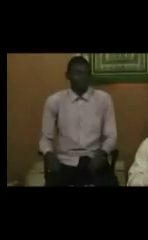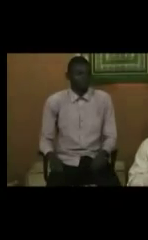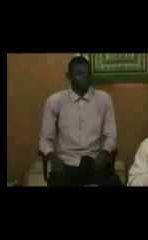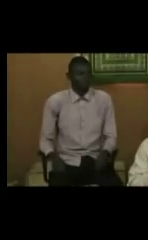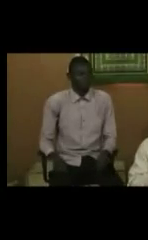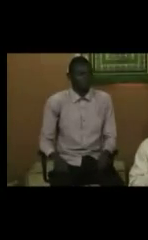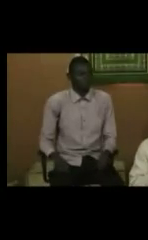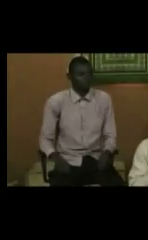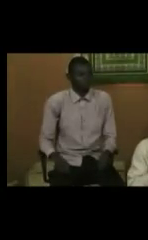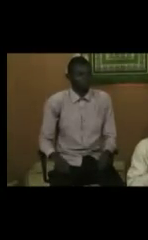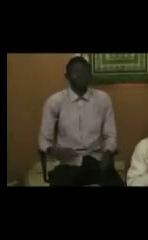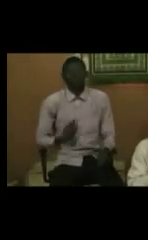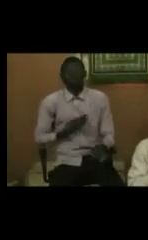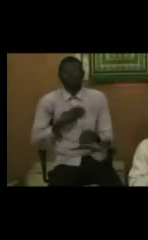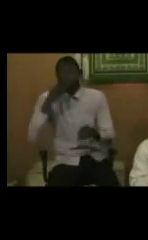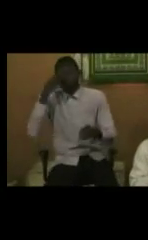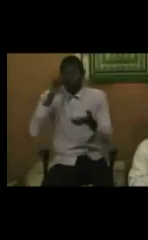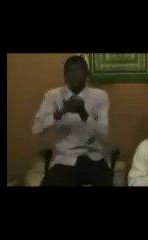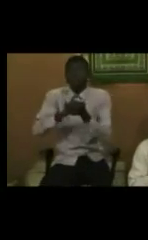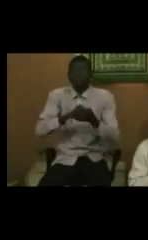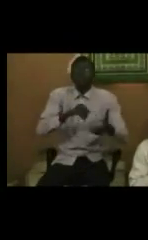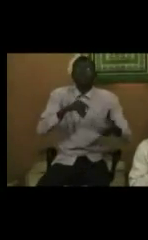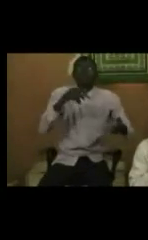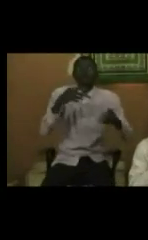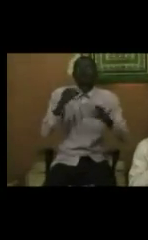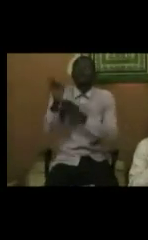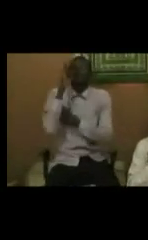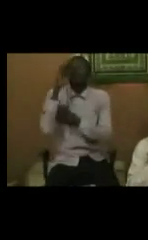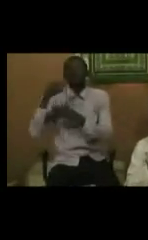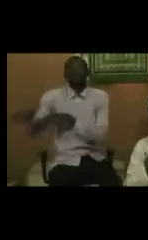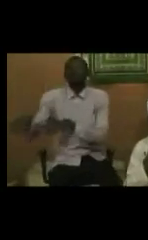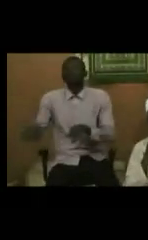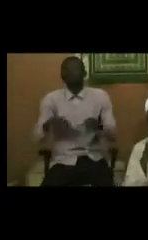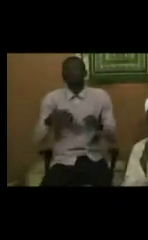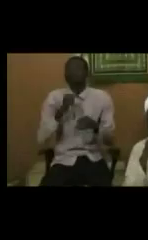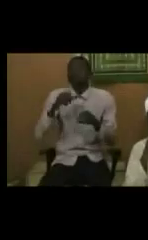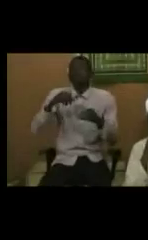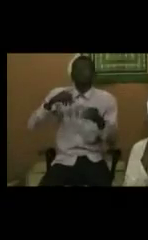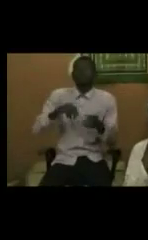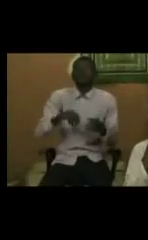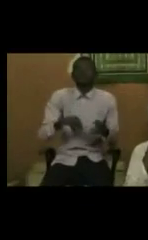Qurani ko da ko Zuhri ko da ko Asri bawo lo se fe de ku so